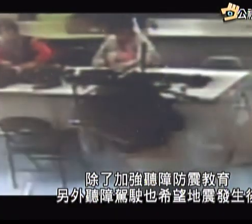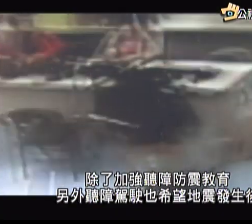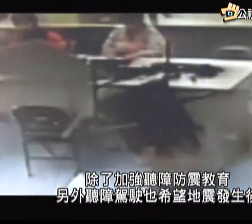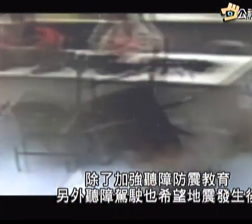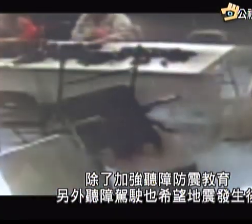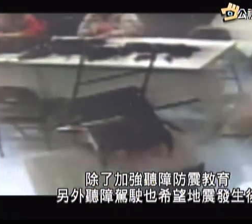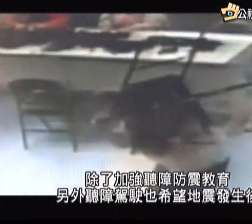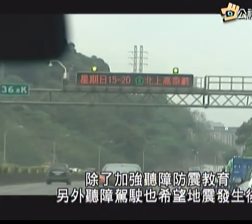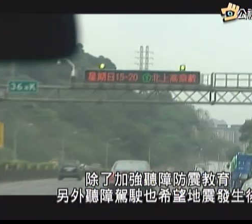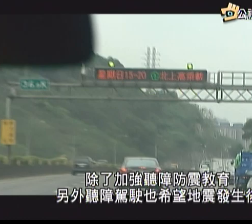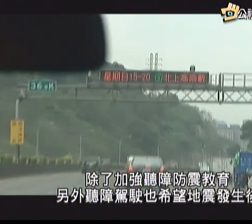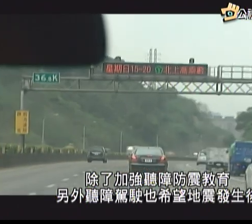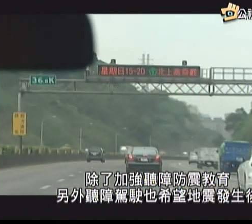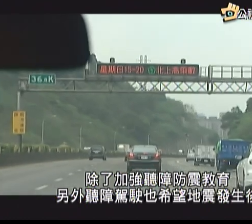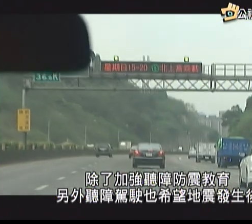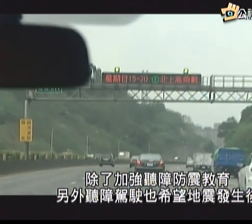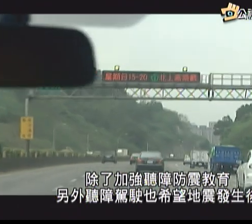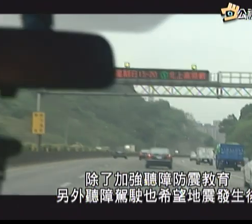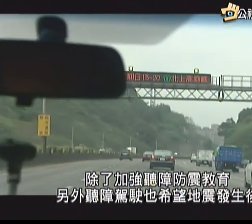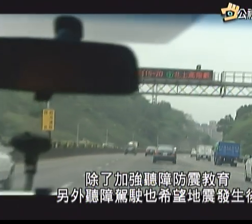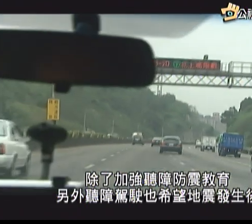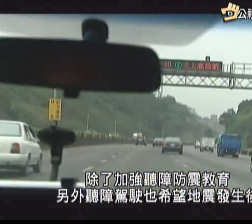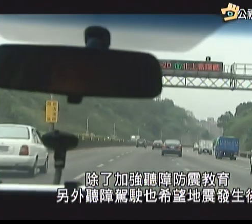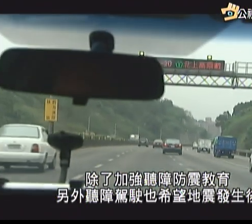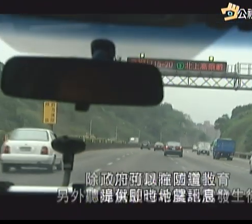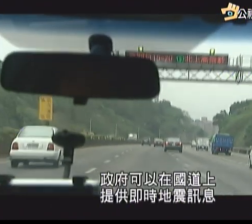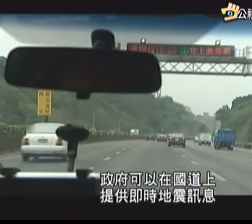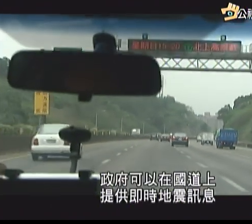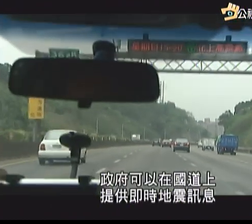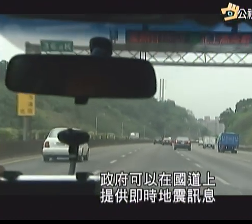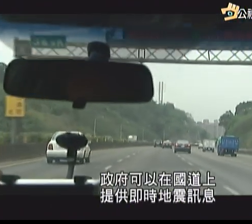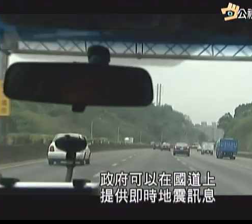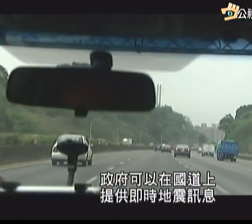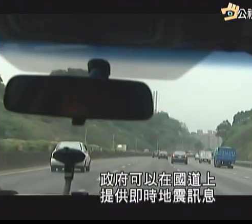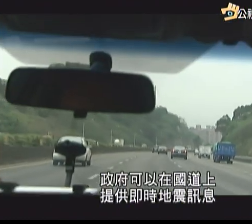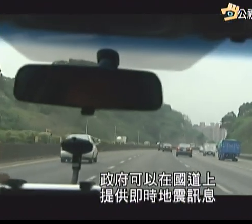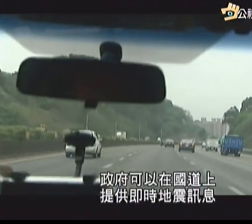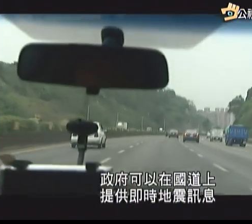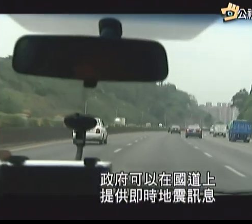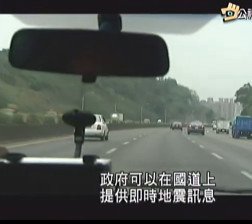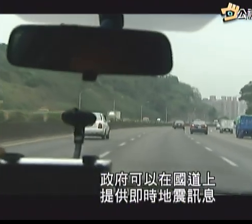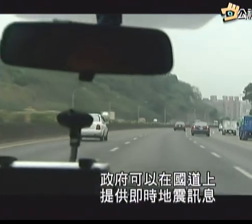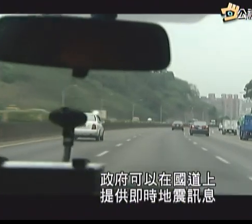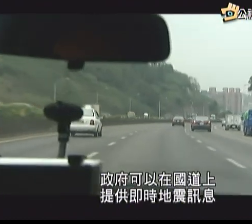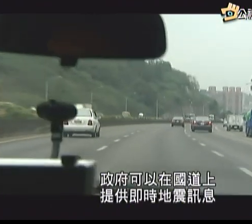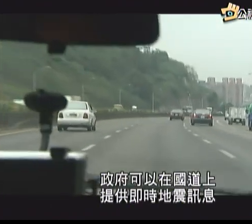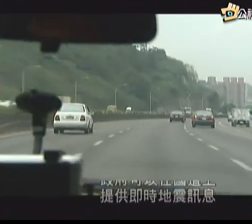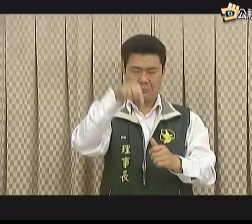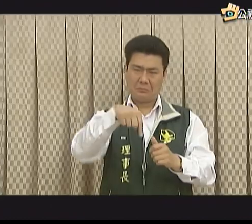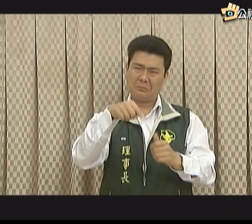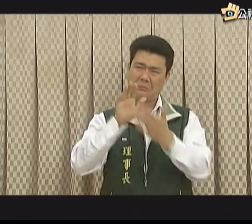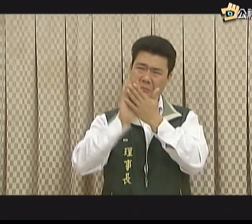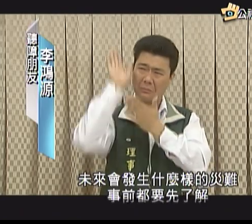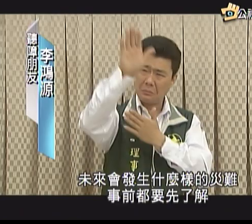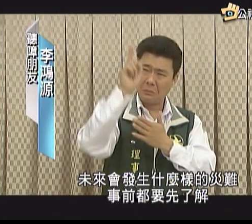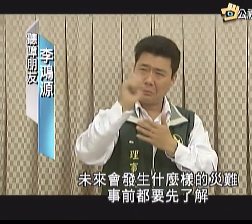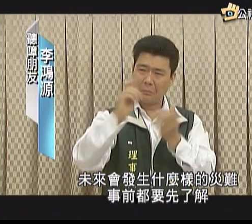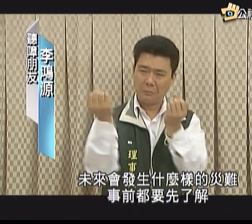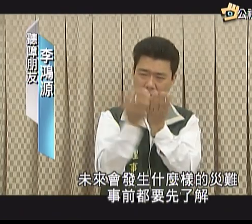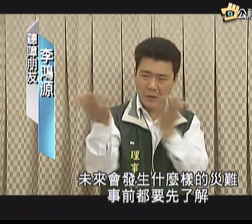教育，另外听障驾驶也希望地震发生后，政府可以在国道上提供及时地震讯息。 未来会发生什么样